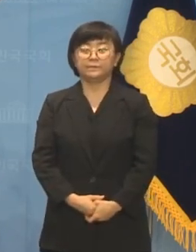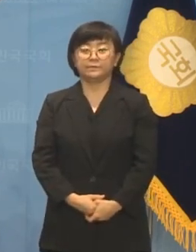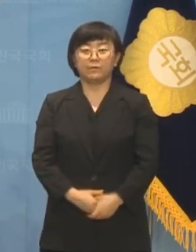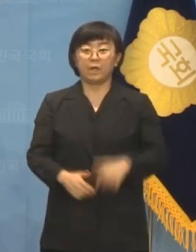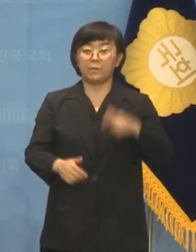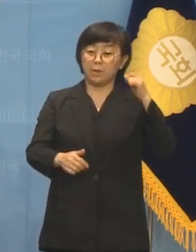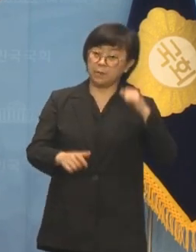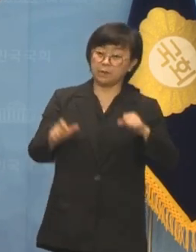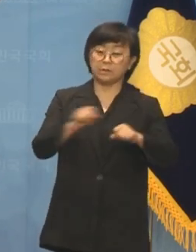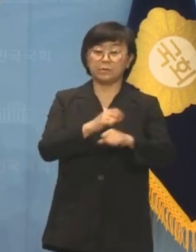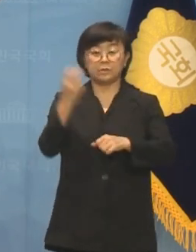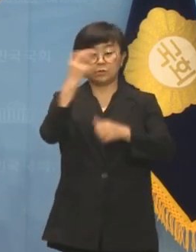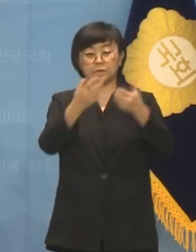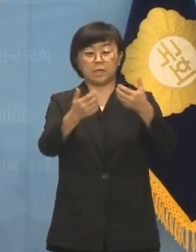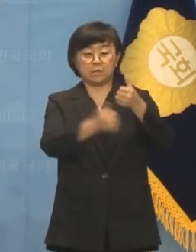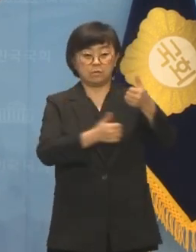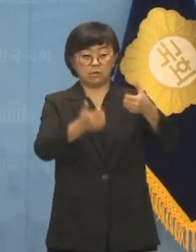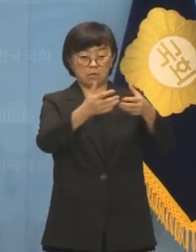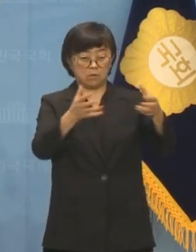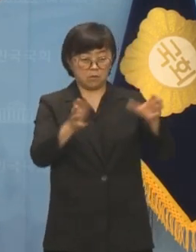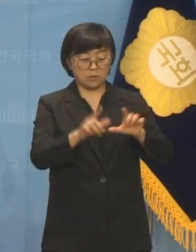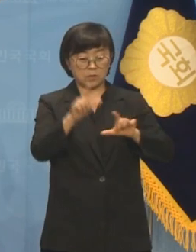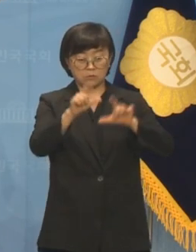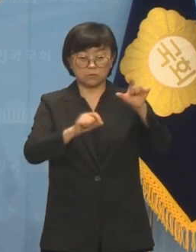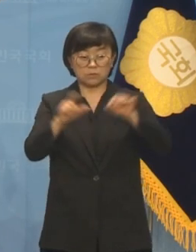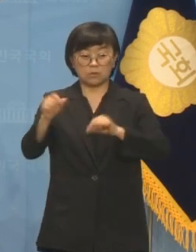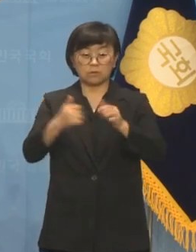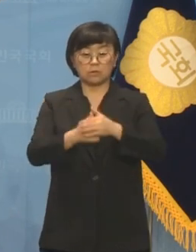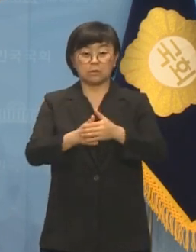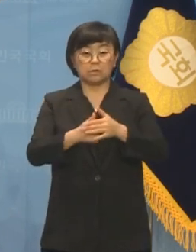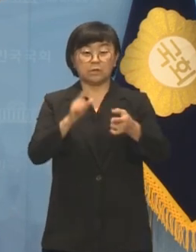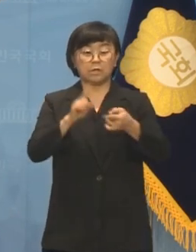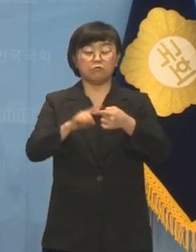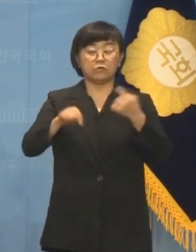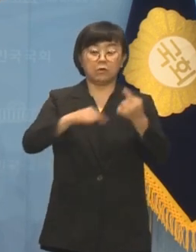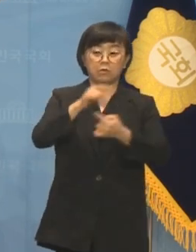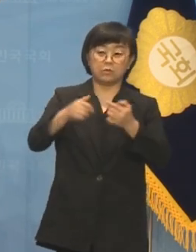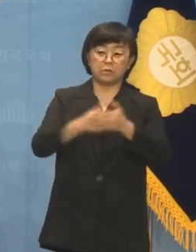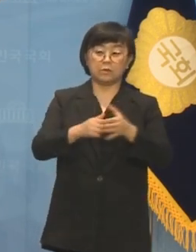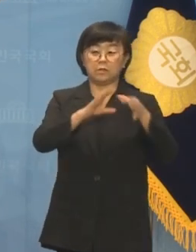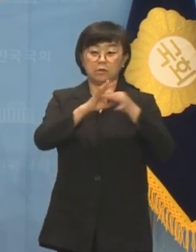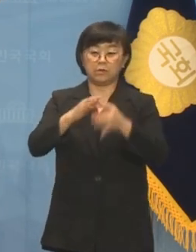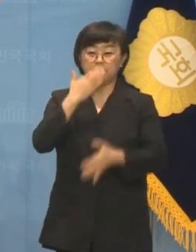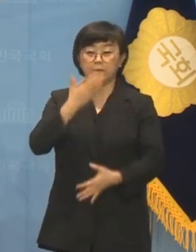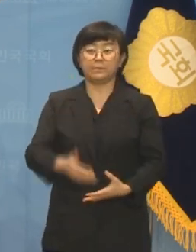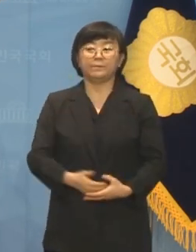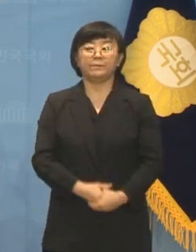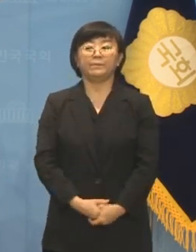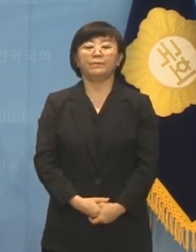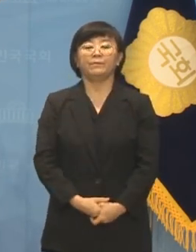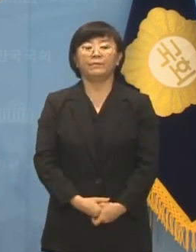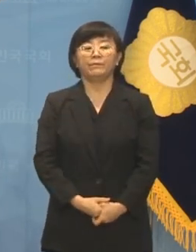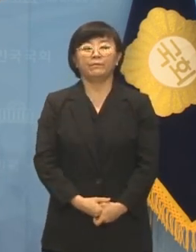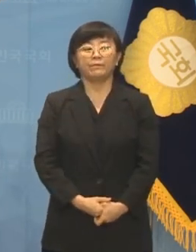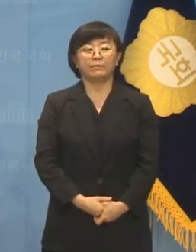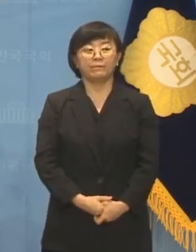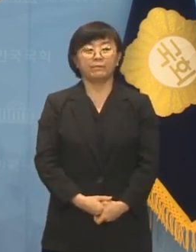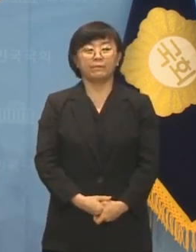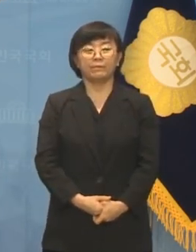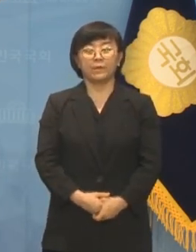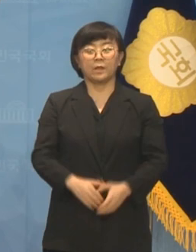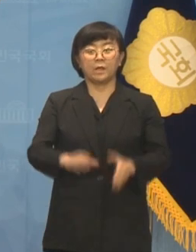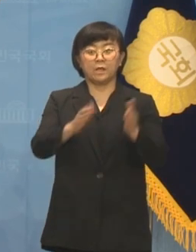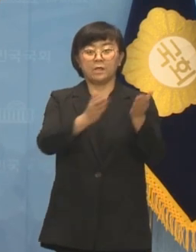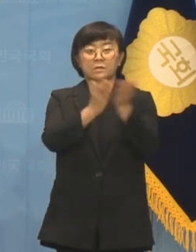편파적인 특별조사위원회 구성은 결국 편파적인 운영으로 이어질 수밖에 없습니다.